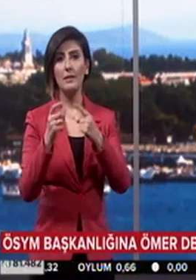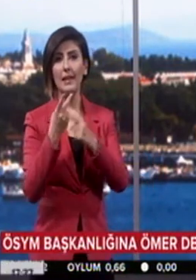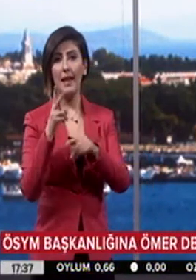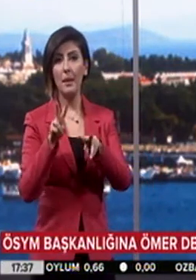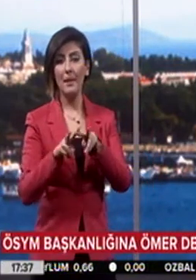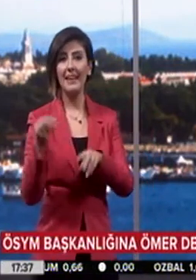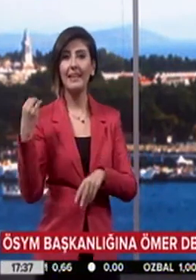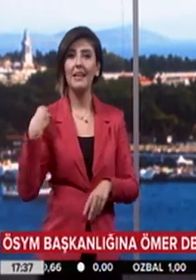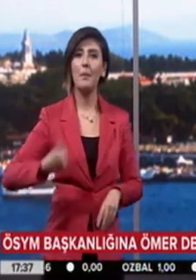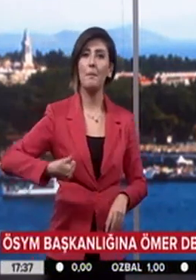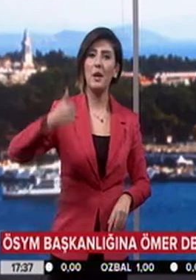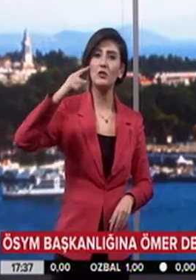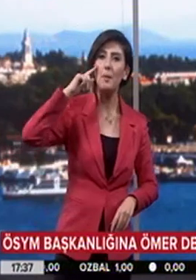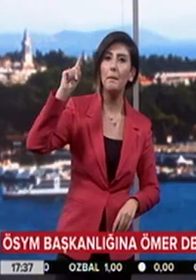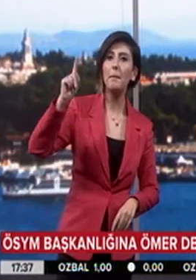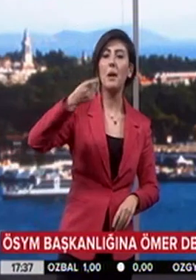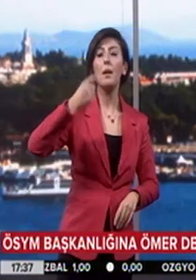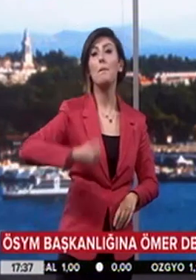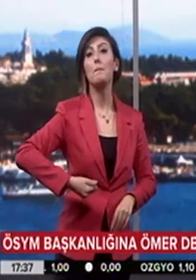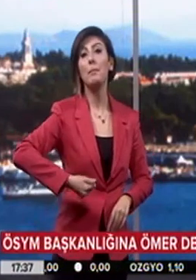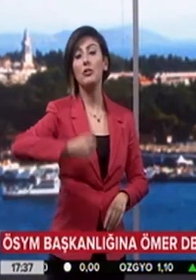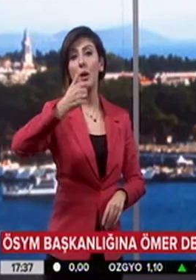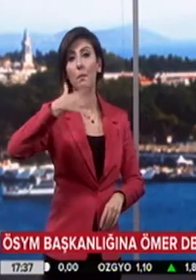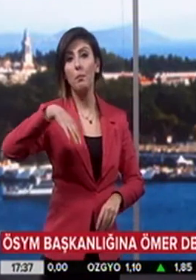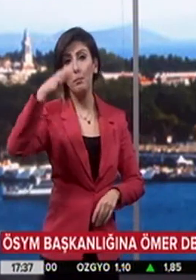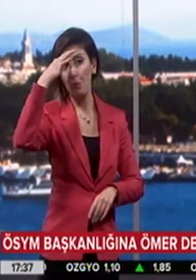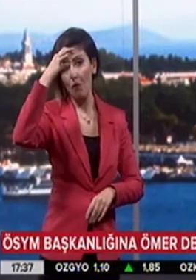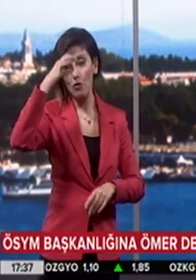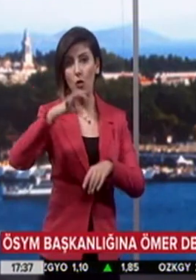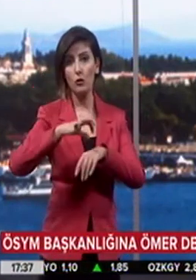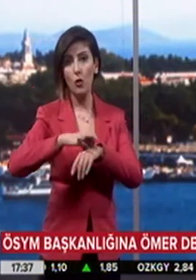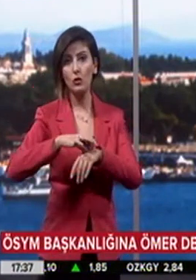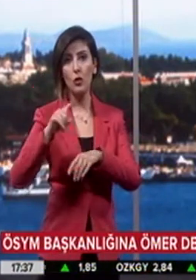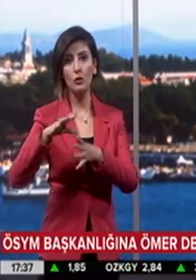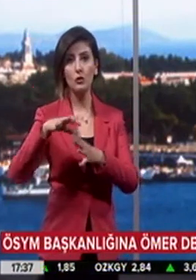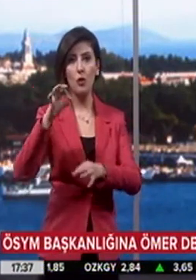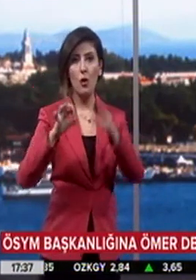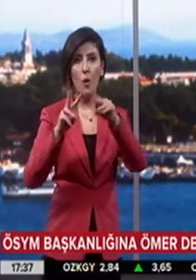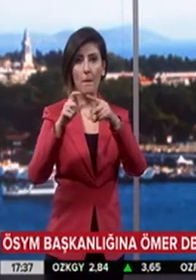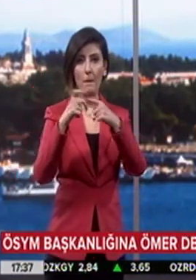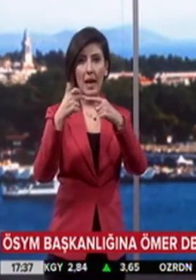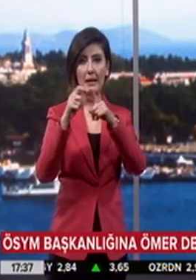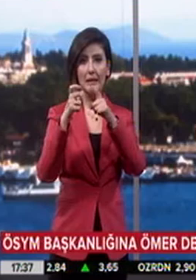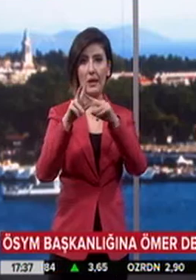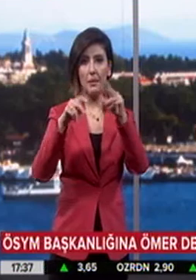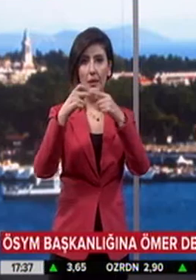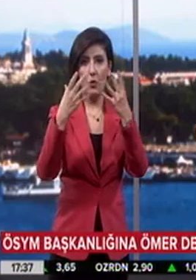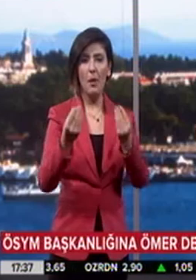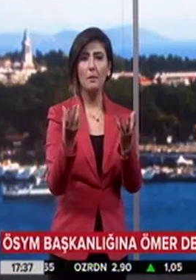ÖSYM'nin yeni başkanı belirlendi. Başkanlığa Profesör Doktor Ömer Demir atandı. Pek çok kamu kurumunda başkan ve başkan vekilliği